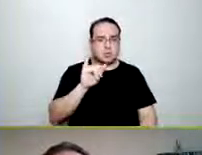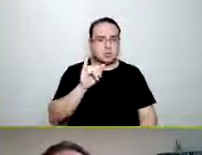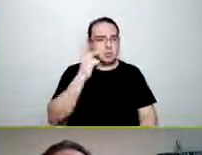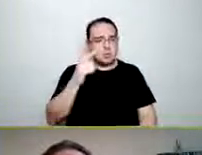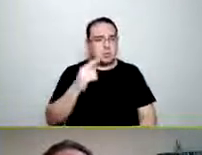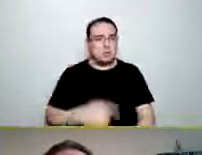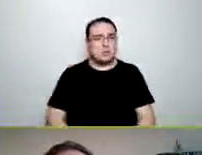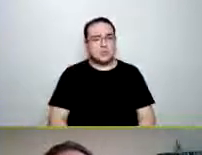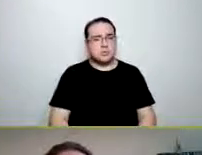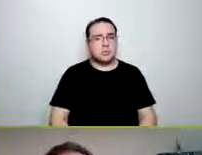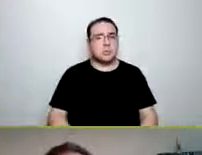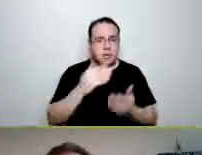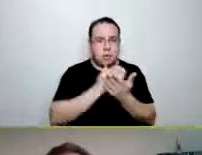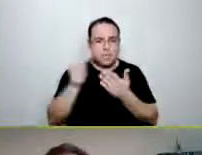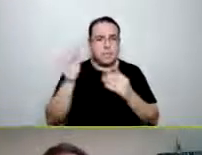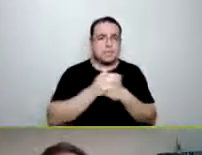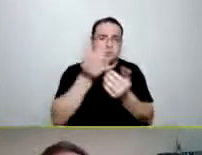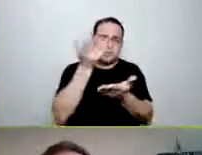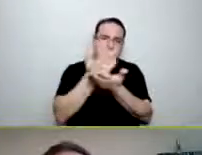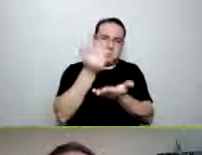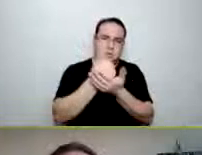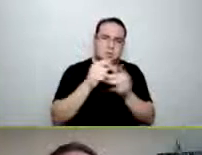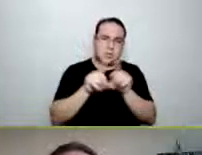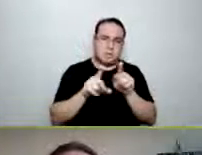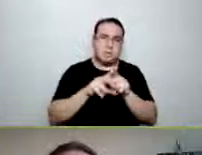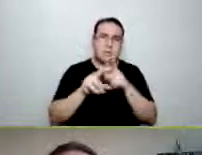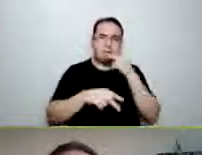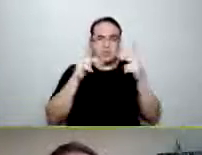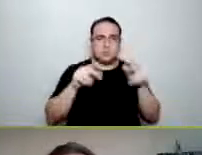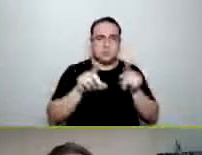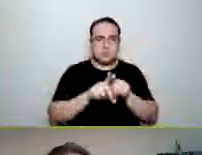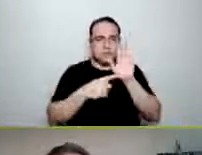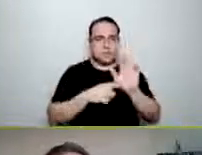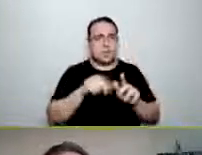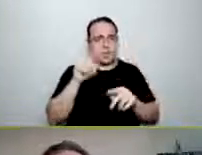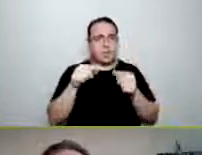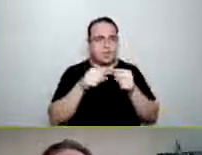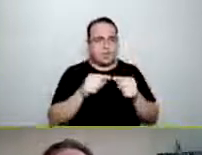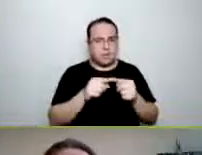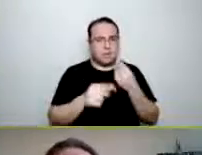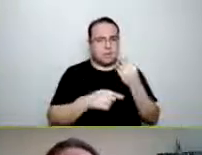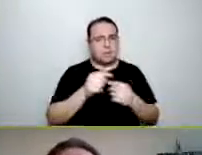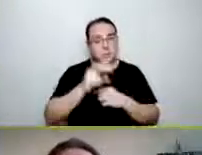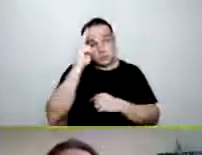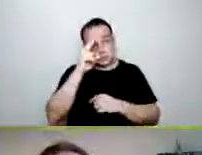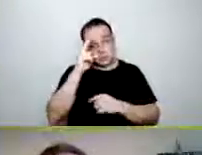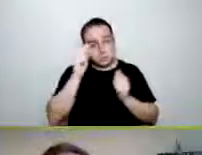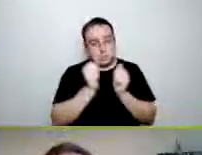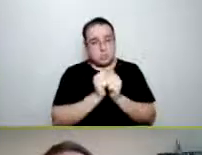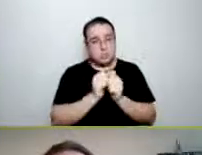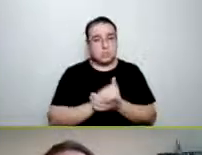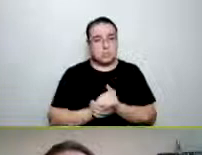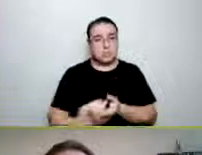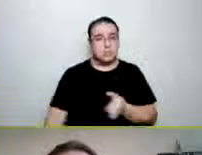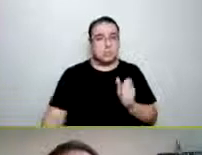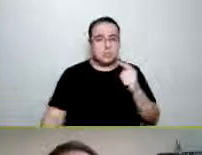depois, comecei a fazer essas gravações aqui com o mesmo falante, né, que é um grande narrador de histórias, e eu estou gravando,